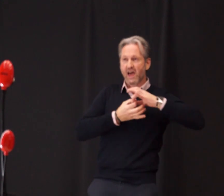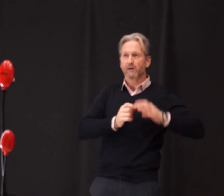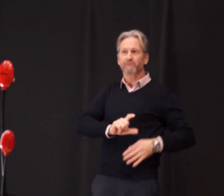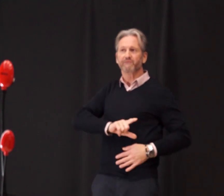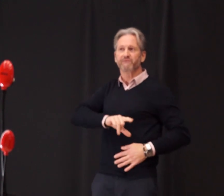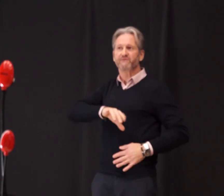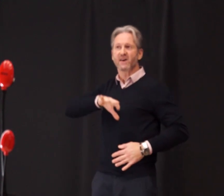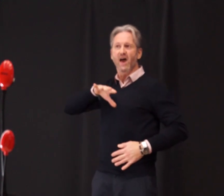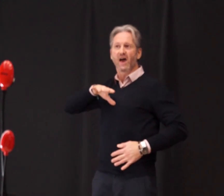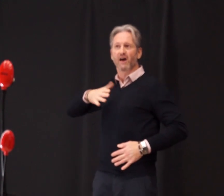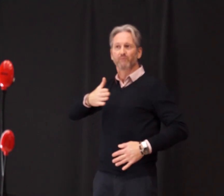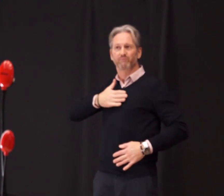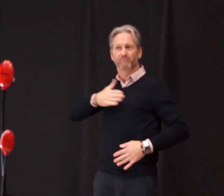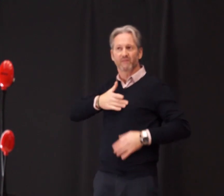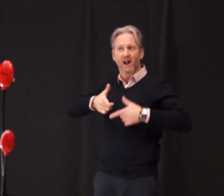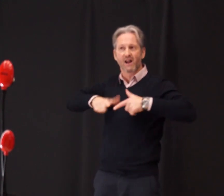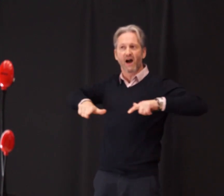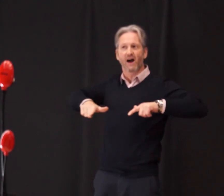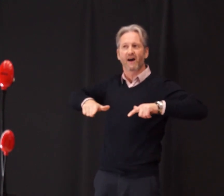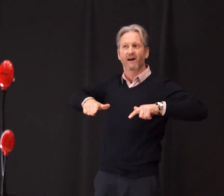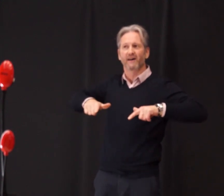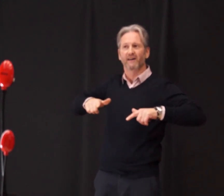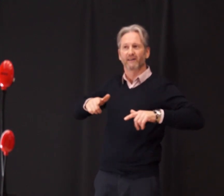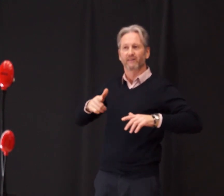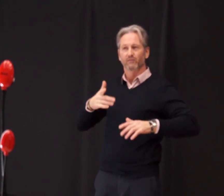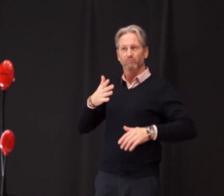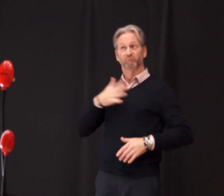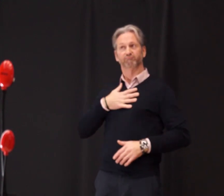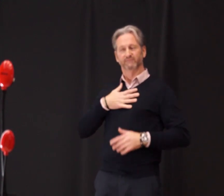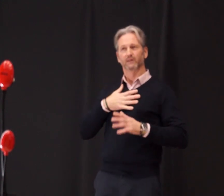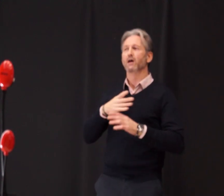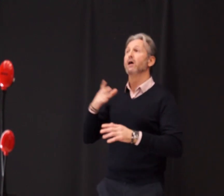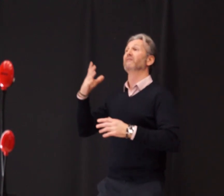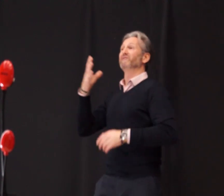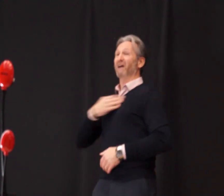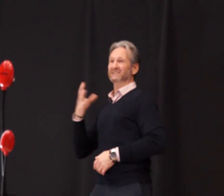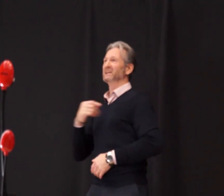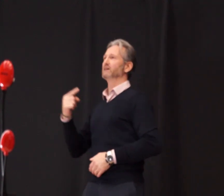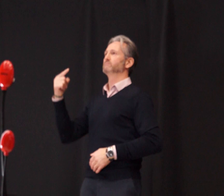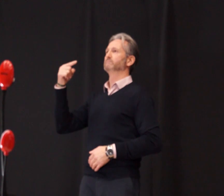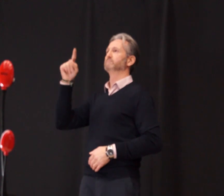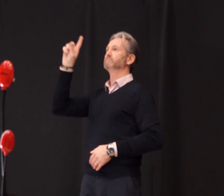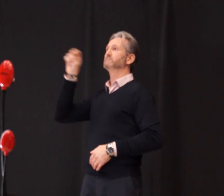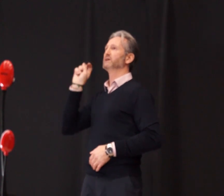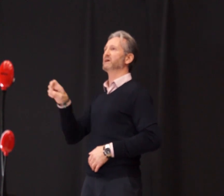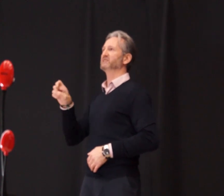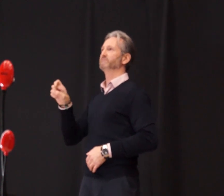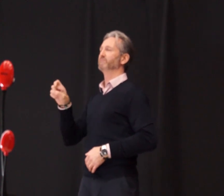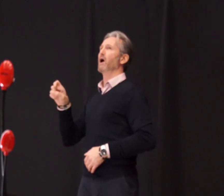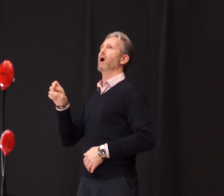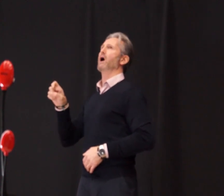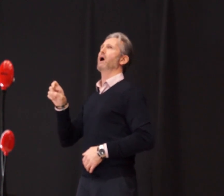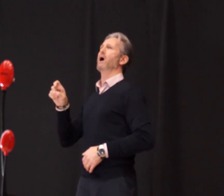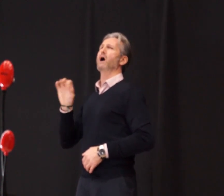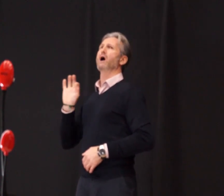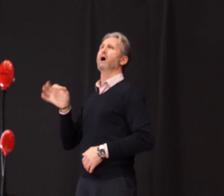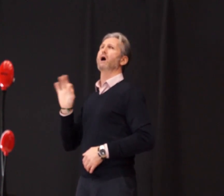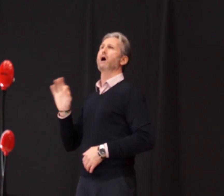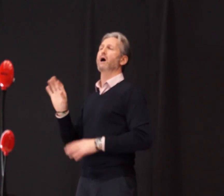ça un certain nombre de lexiques. Et pour les enfants, c'est très important de pouvoir nommer dans la langue des signes, dans une